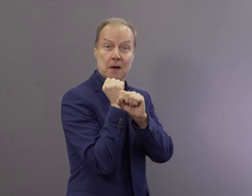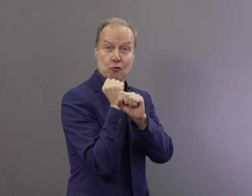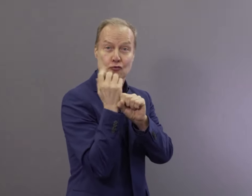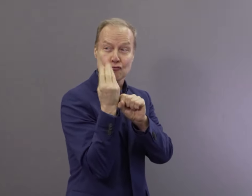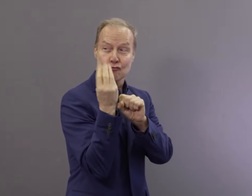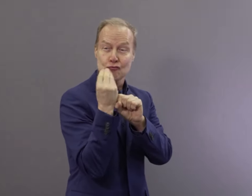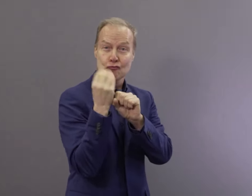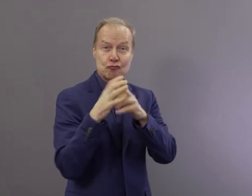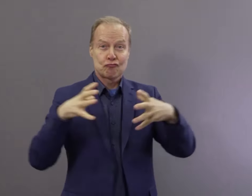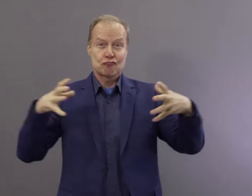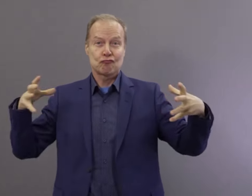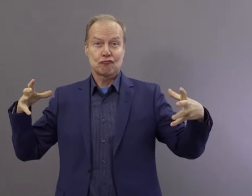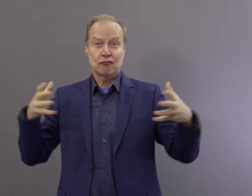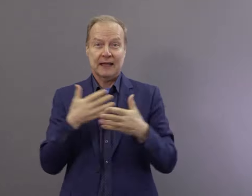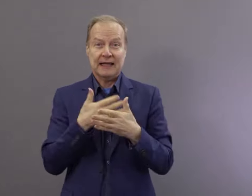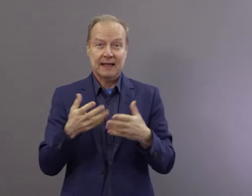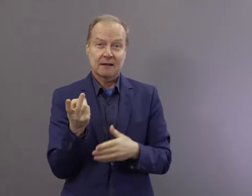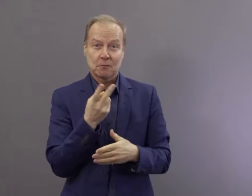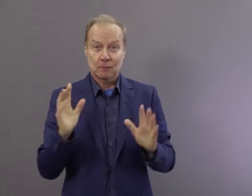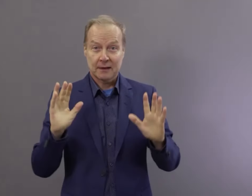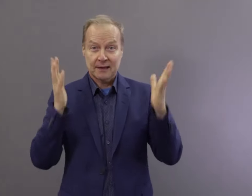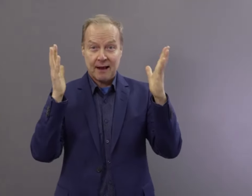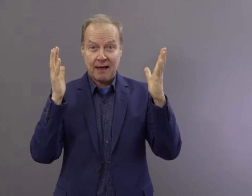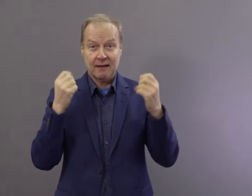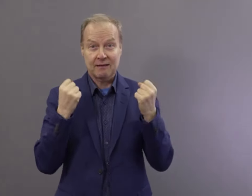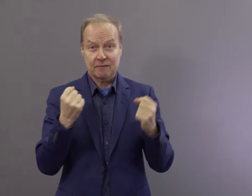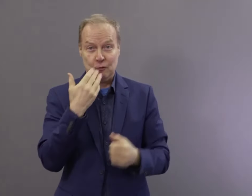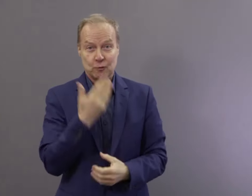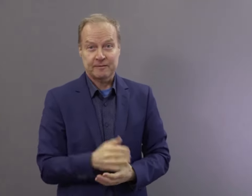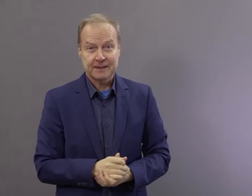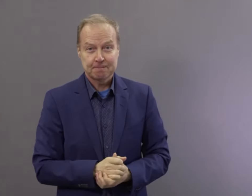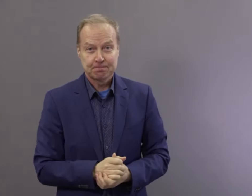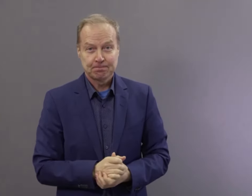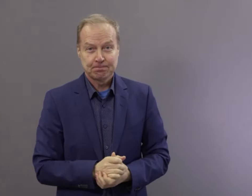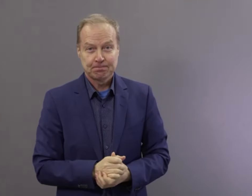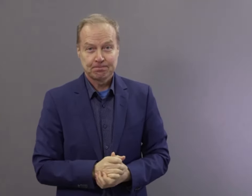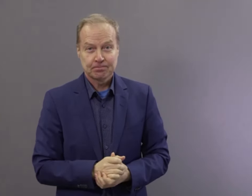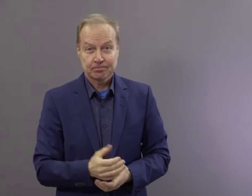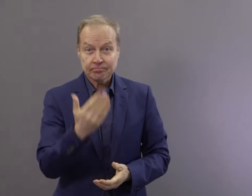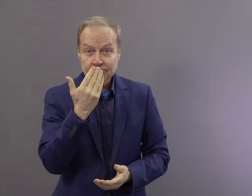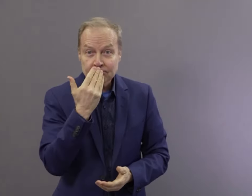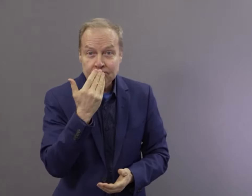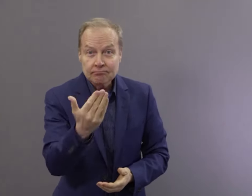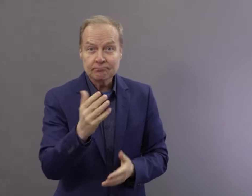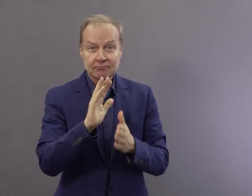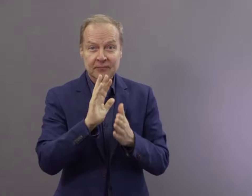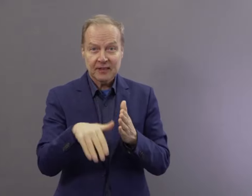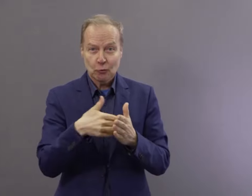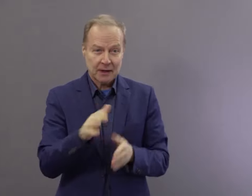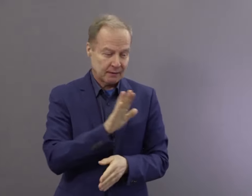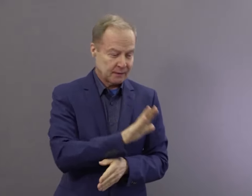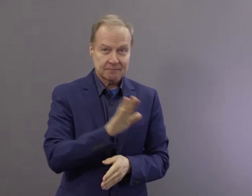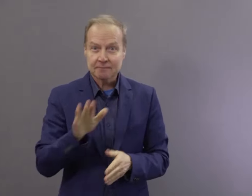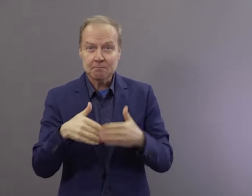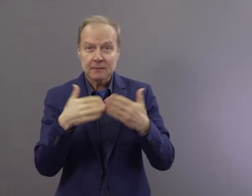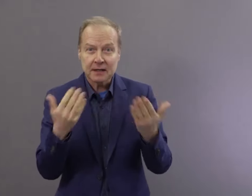nämä kielenkantajat. Että meitähän onkin oikeasti aika paljon. Ja jos meitä on enemmän, niin